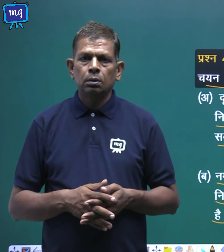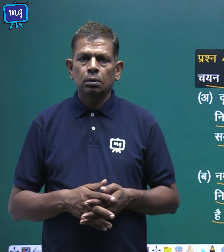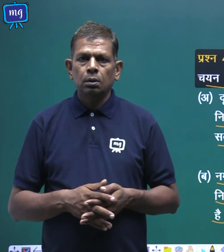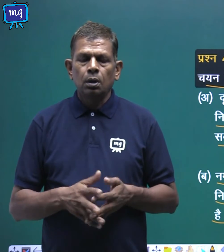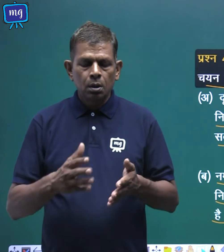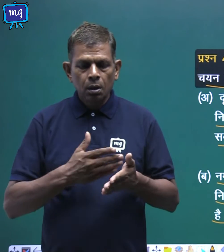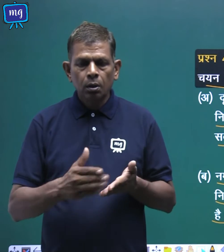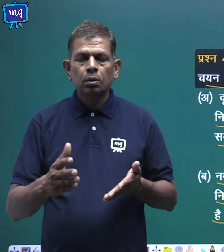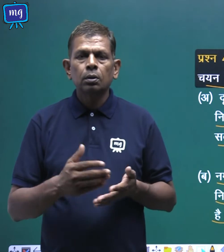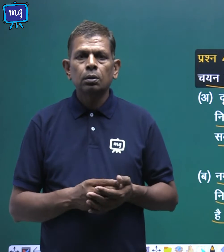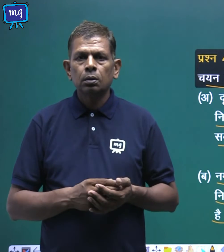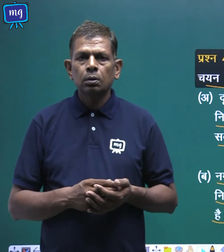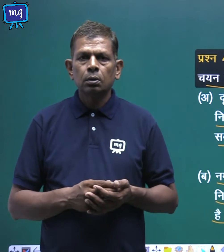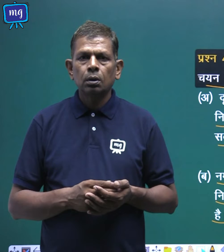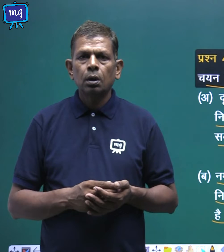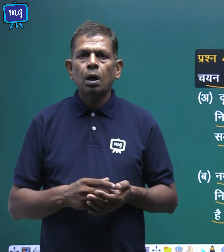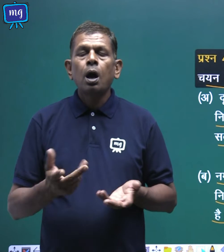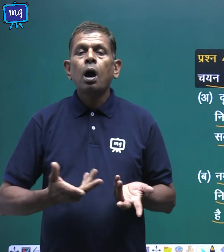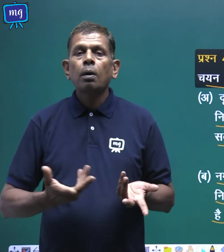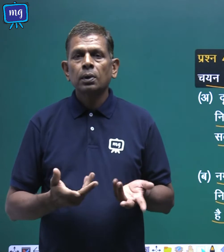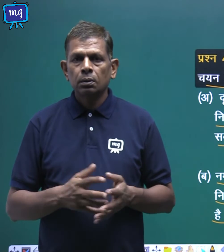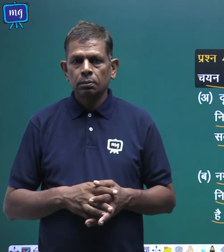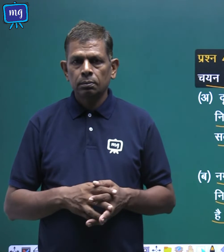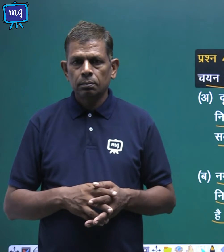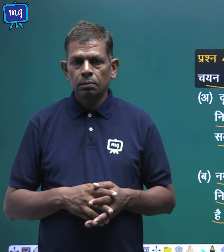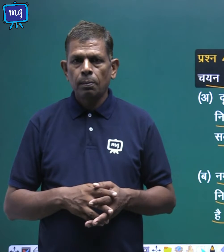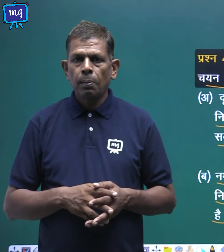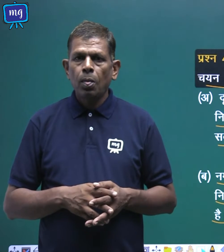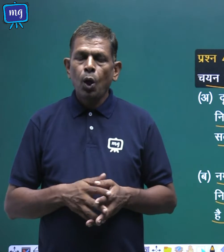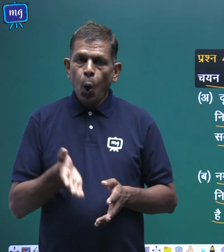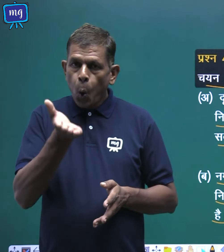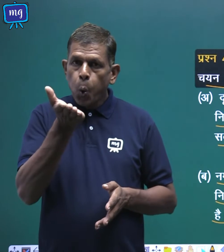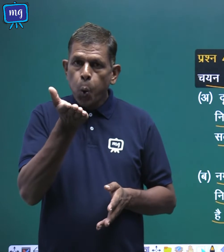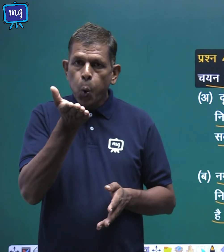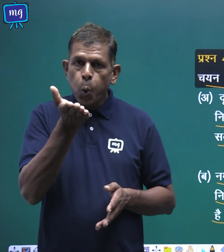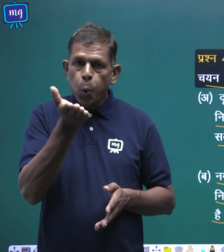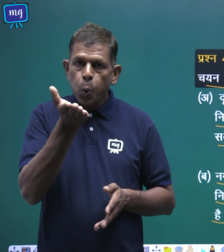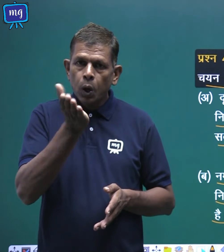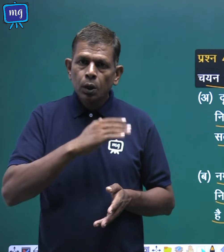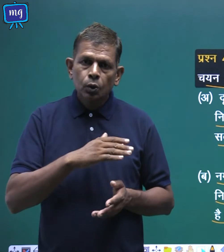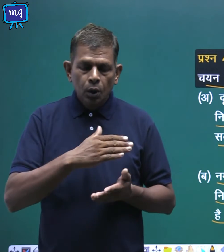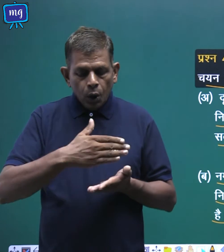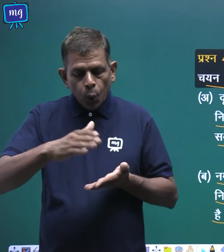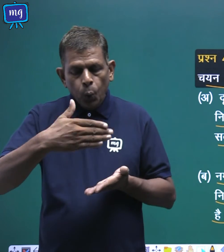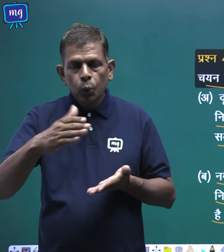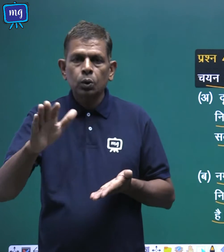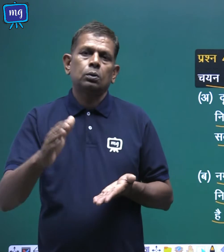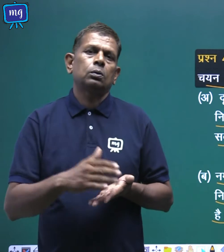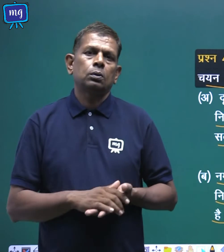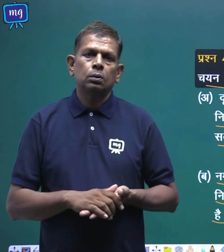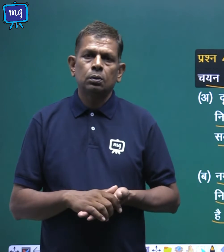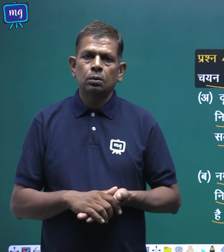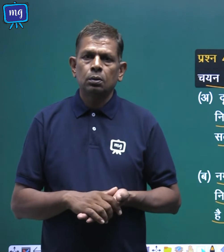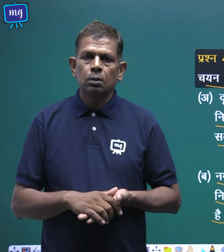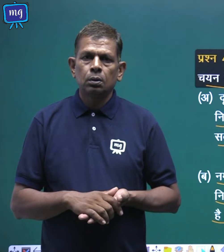निष्पावन विधि में हम कैसे करते थे? पवन के द्वारा अनचाहे पदार्थों को अलग करते